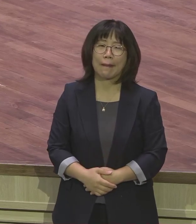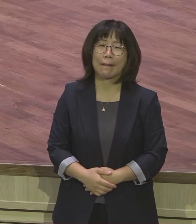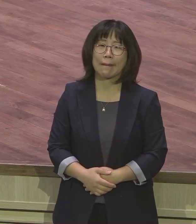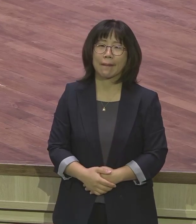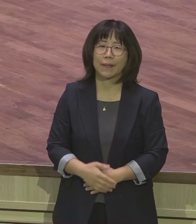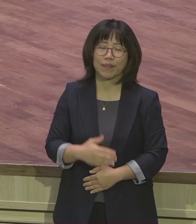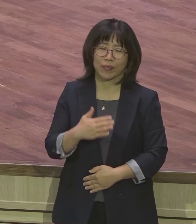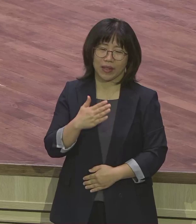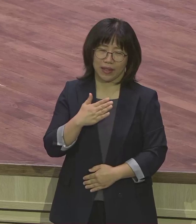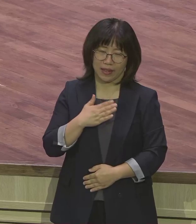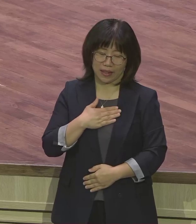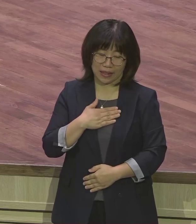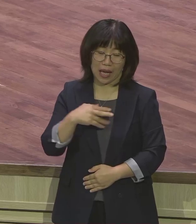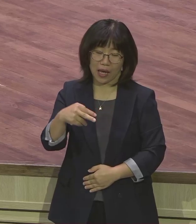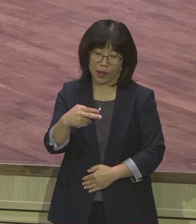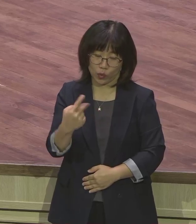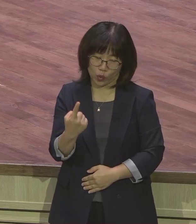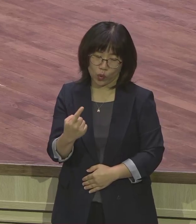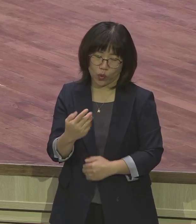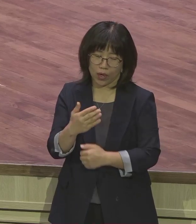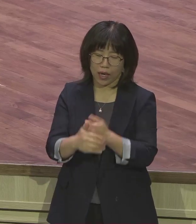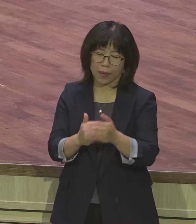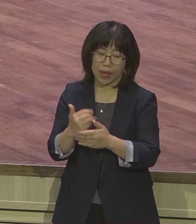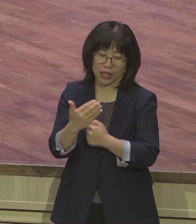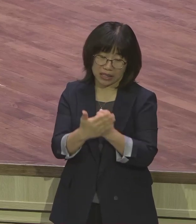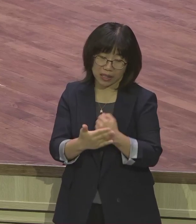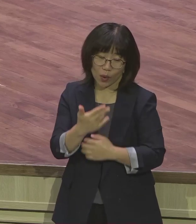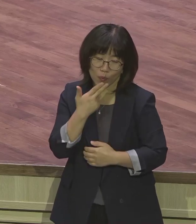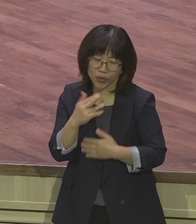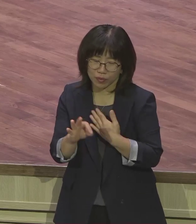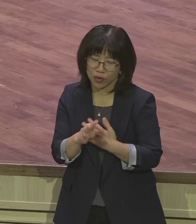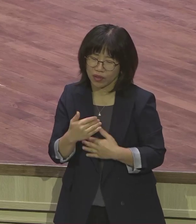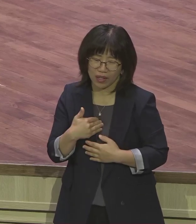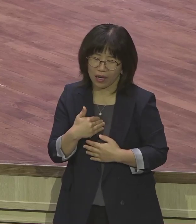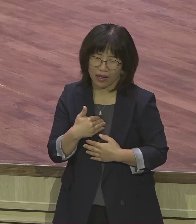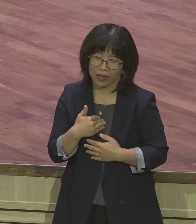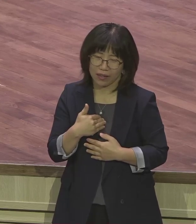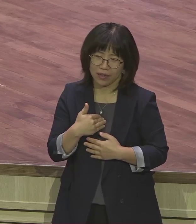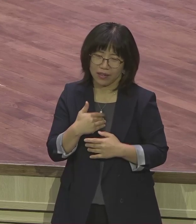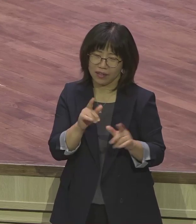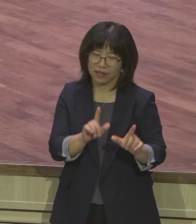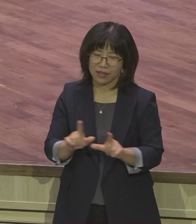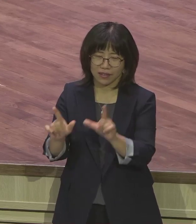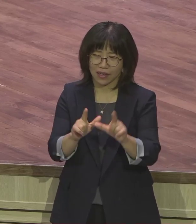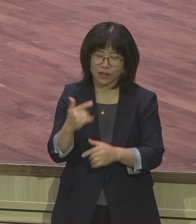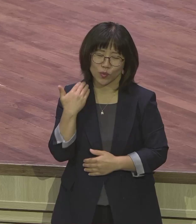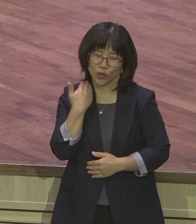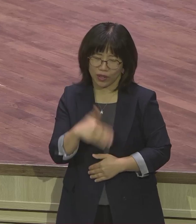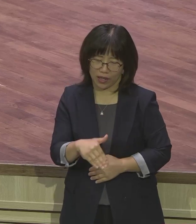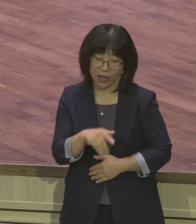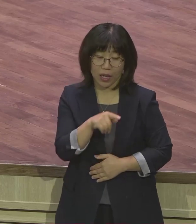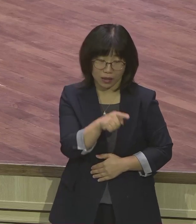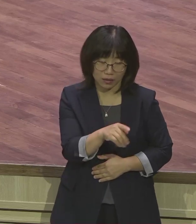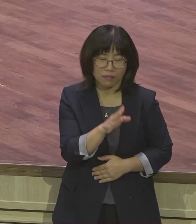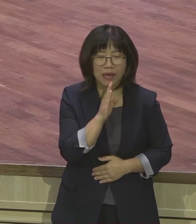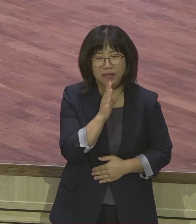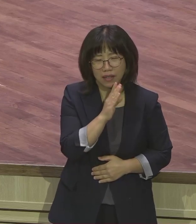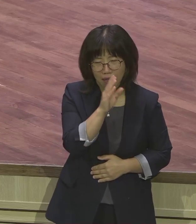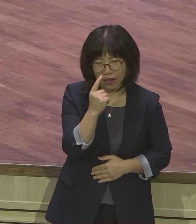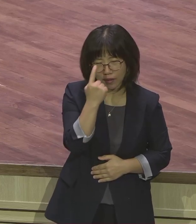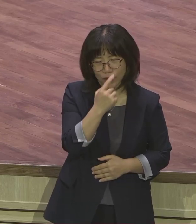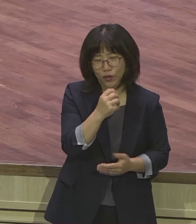나 사실 나도 하나의 은혜 아니면 나 살 수 없어. 이게 정상이에요. 어디에 남을 비판하고 판단합니까?